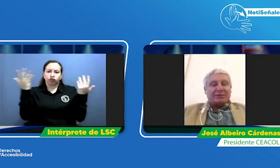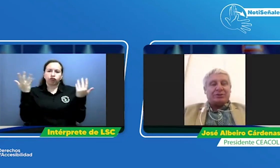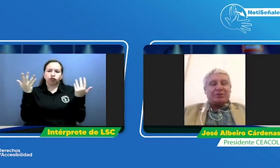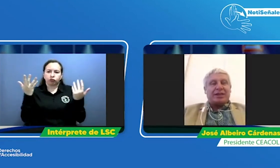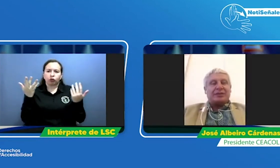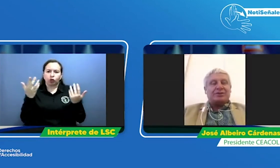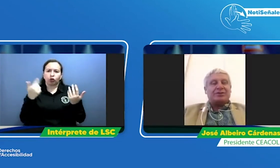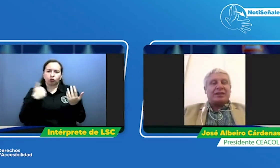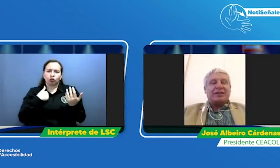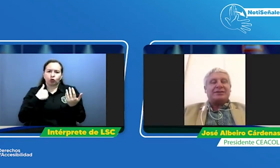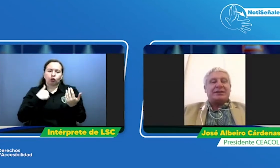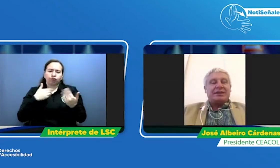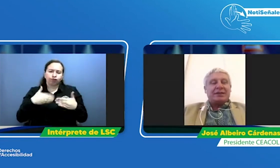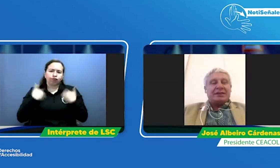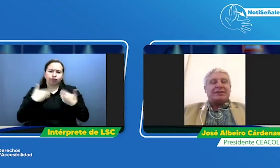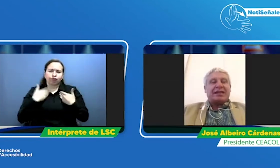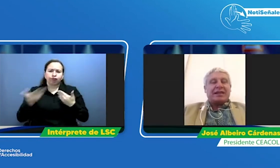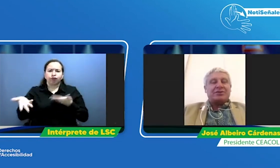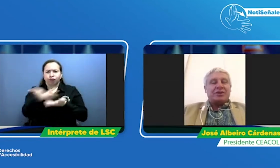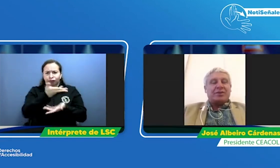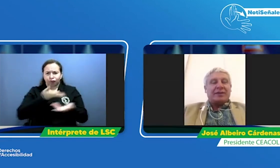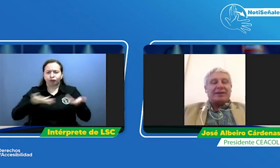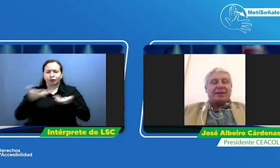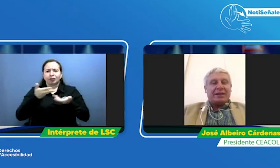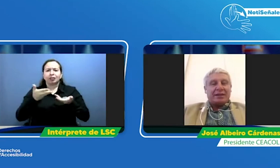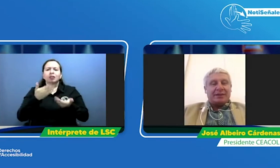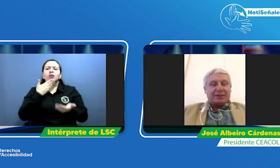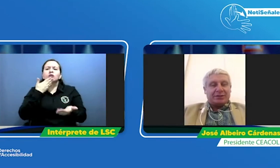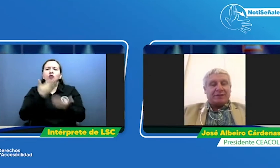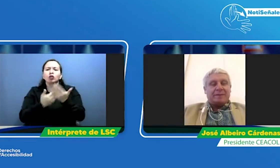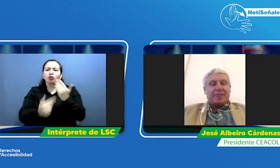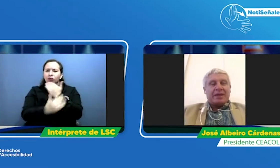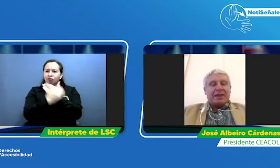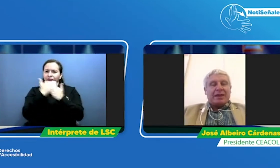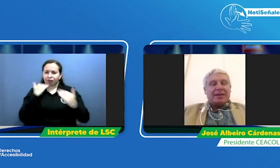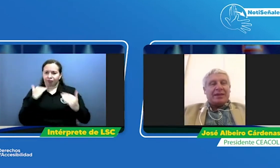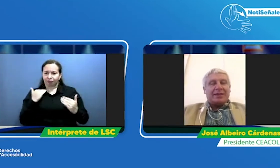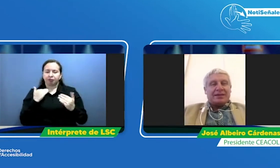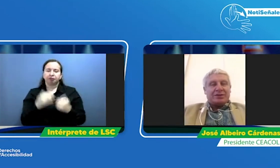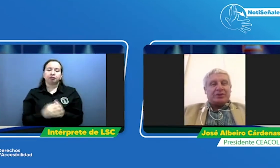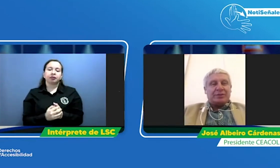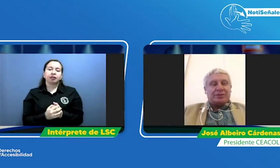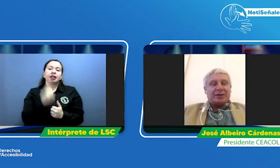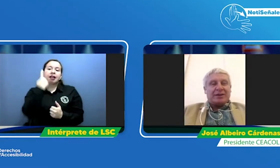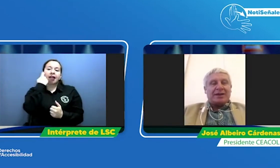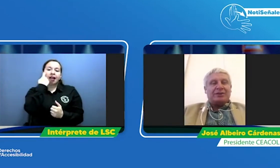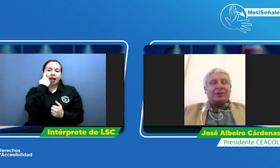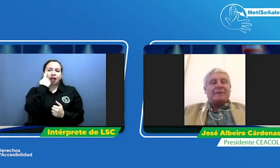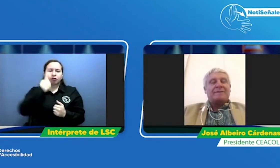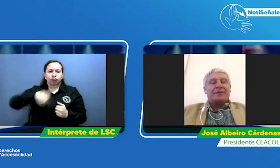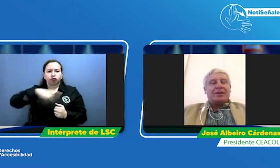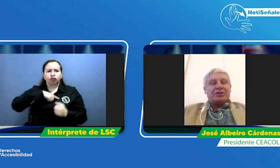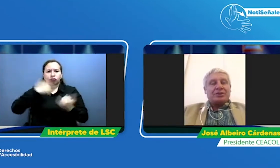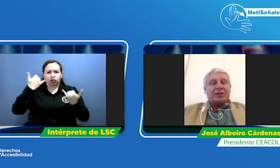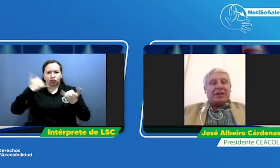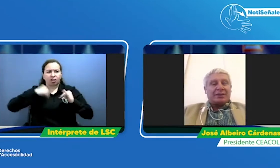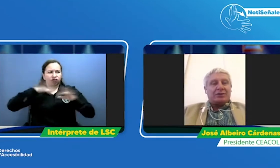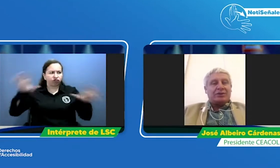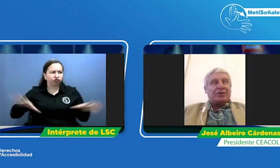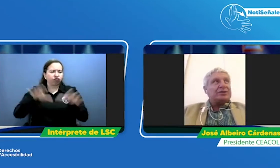mucho estar con ustedes les agradezco enormemente la invitación el día de ayer estuvimos trabajando sobre la resolución